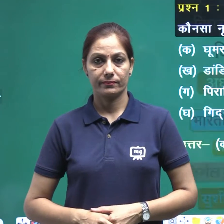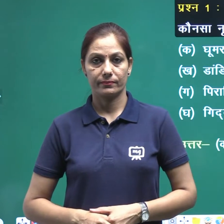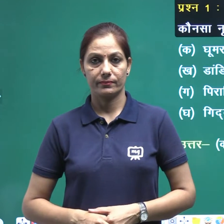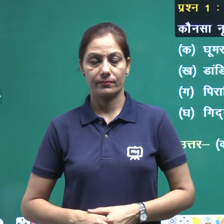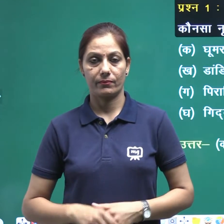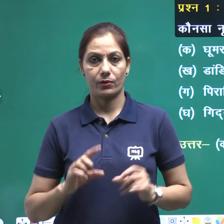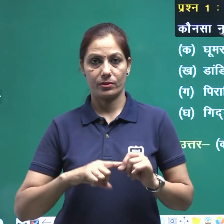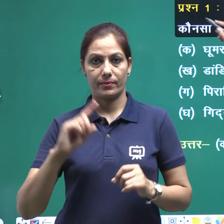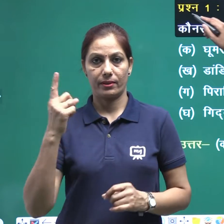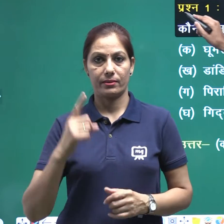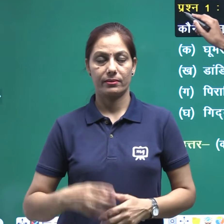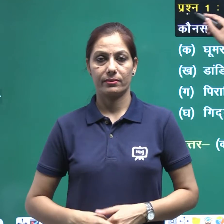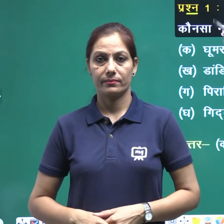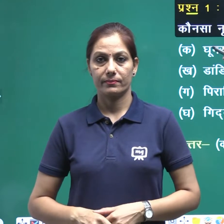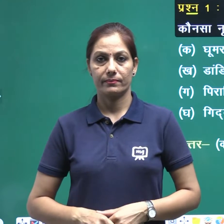प्रश्न 1,